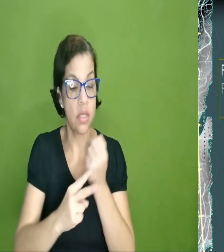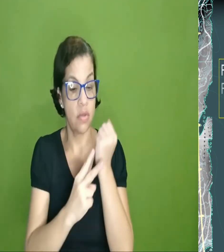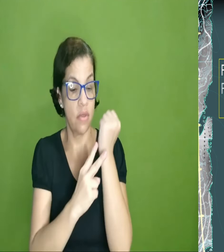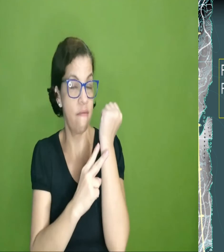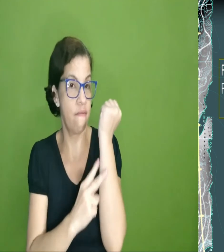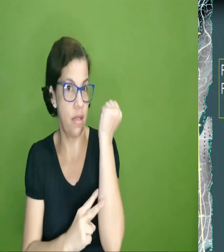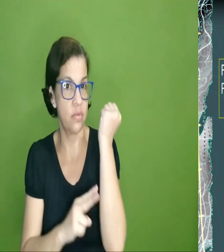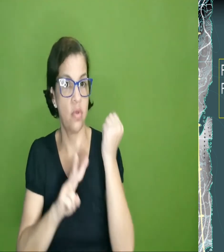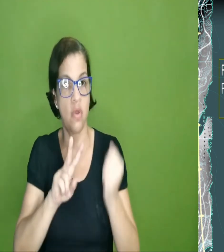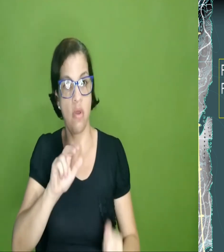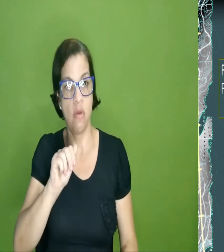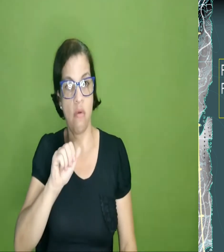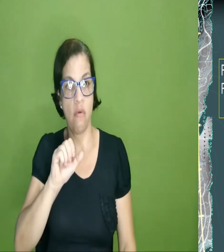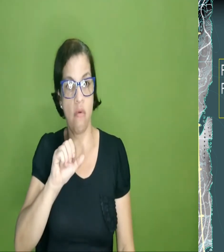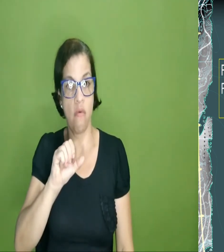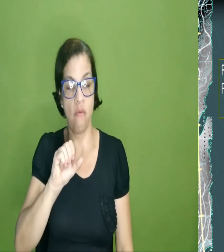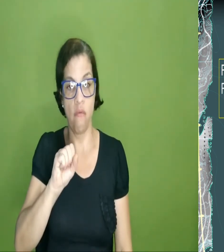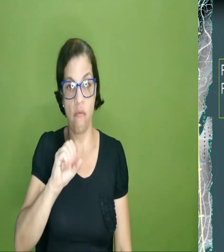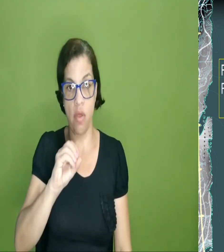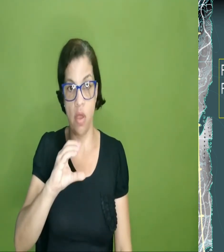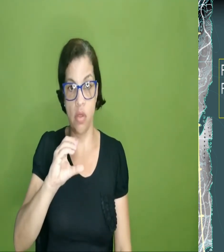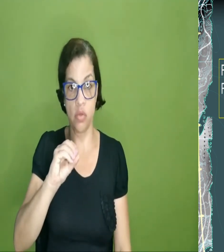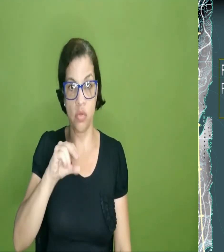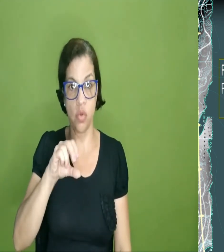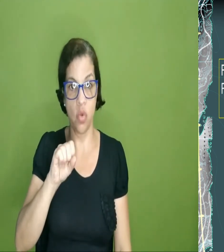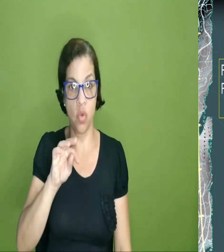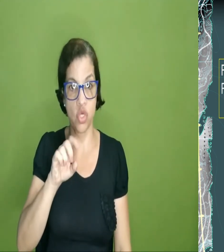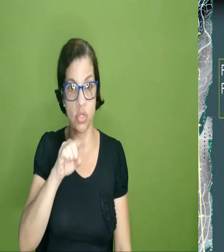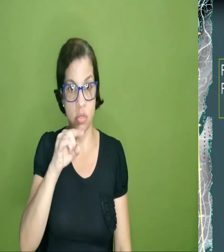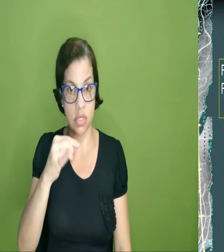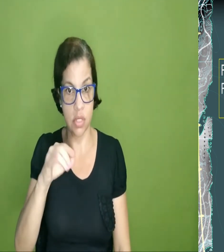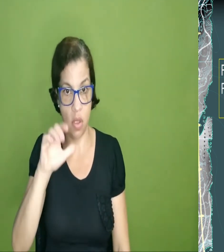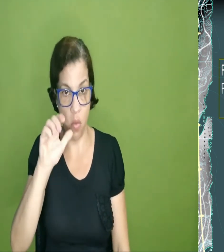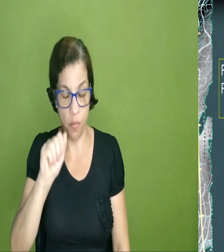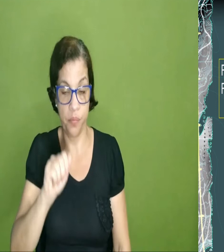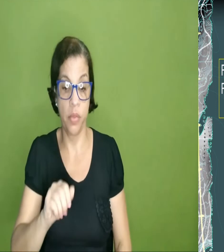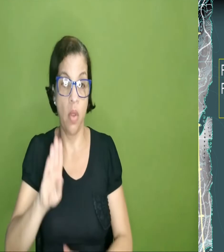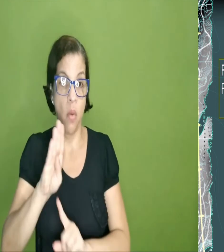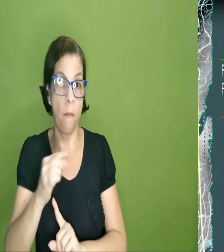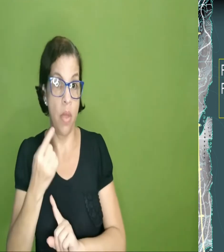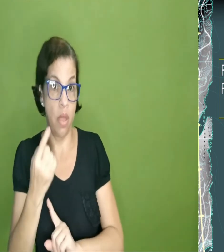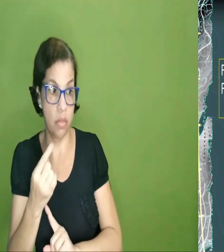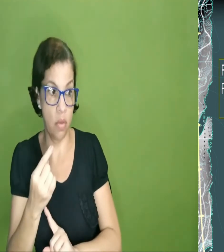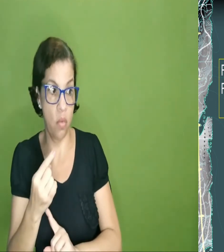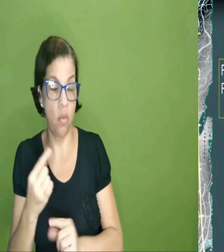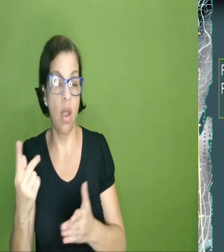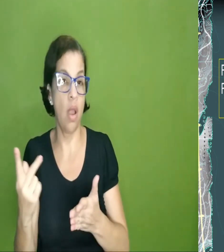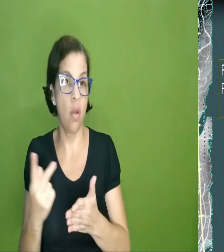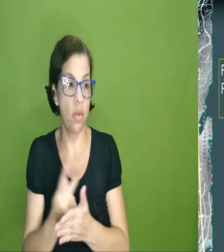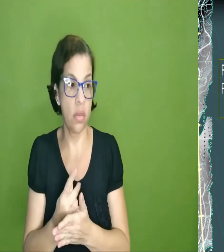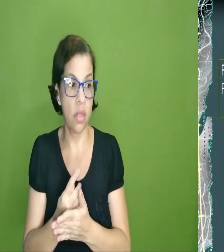vasoconstrição. Uma ação em receptores beta-1 cardíacos com efeito inotrópico